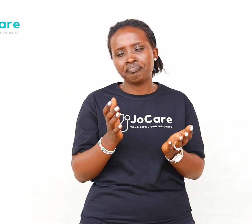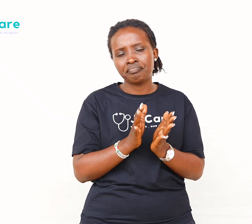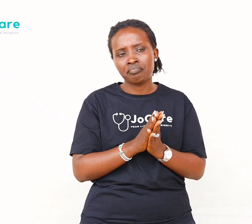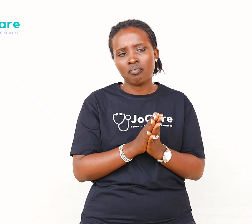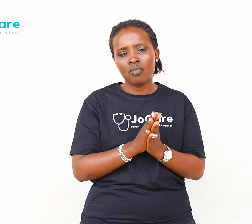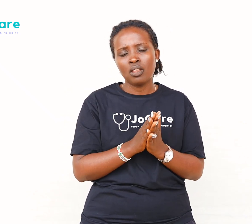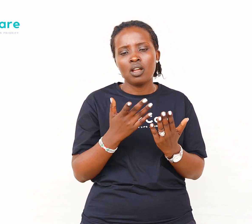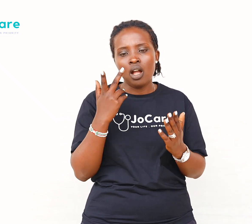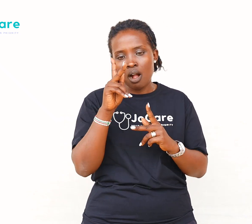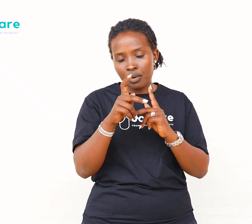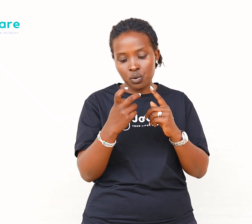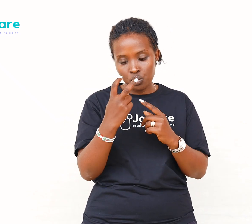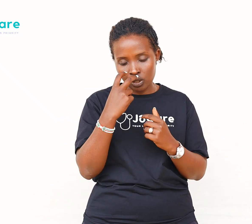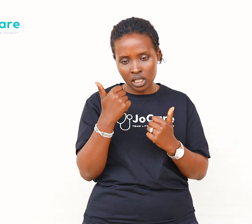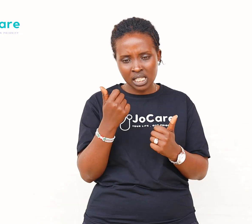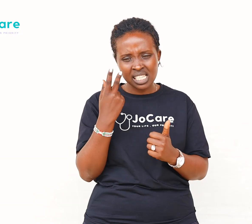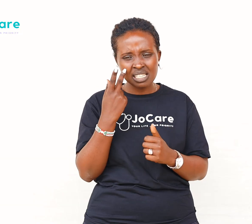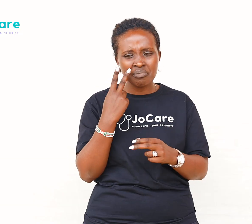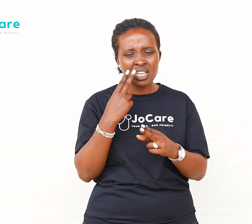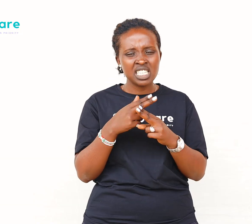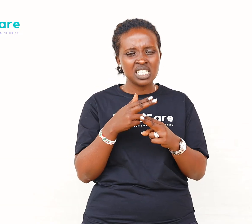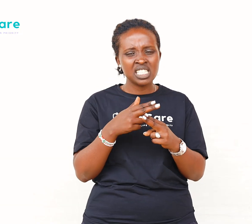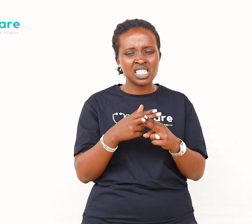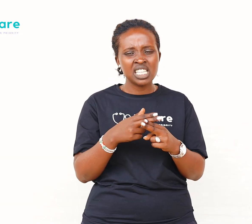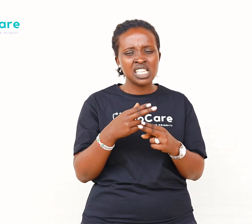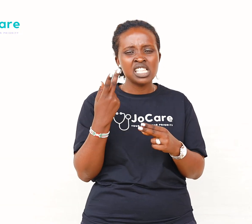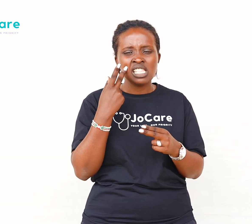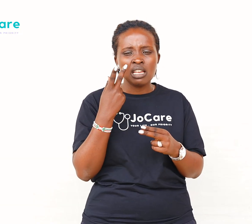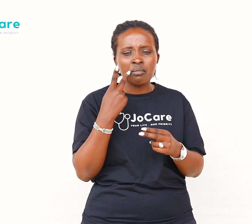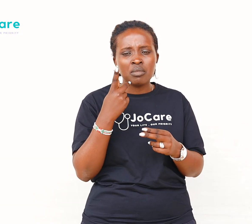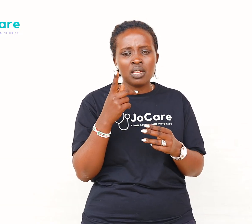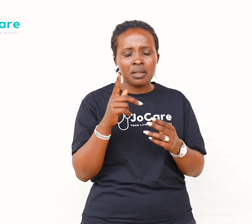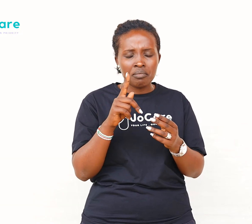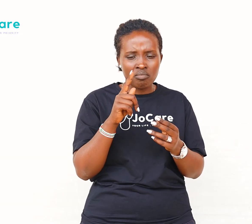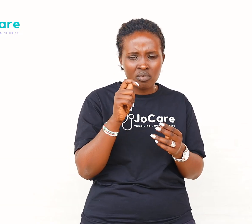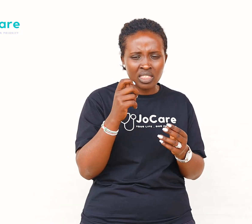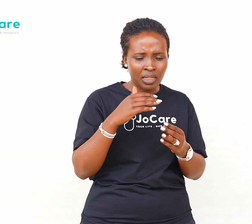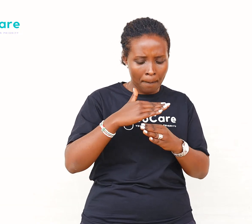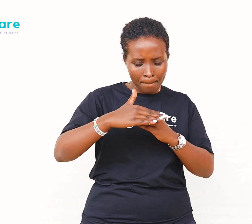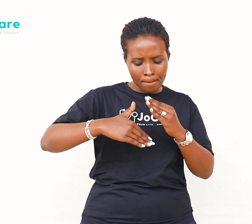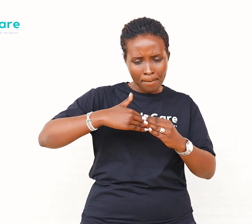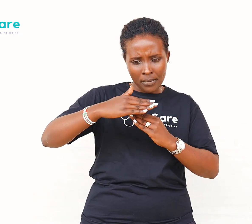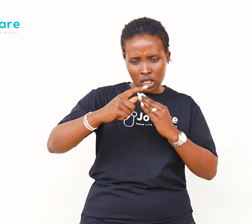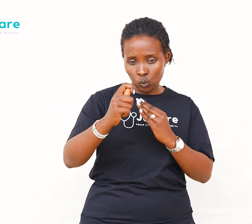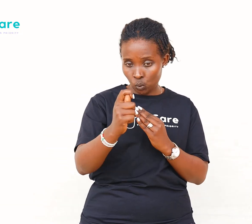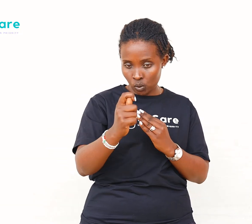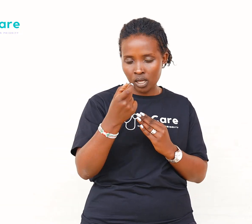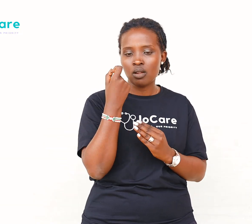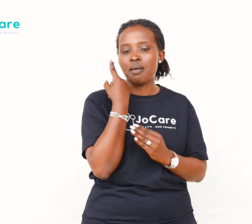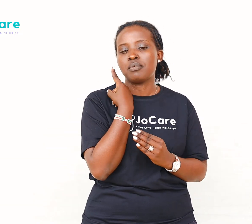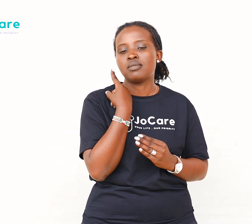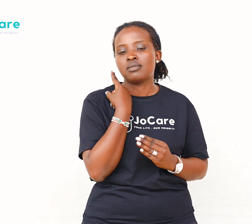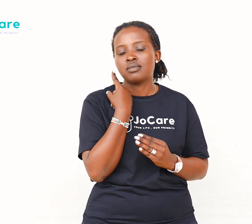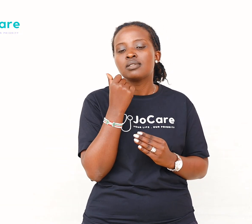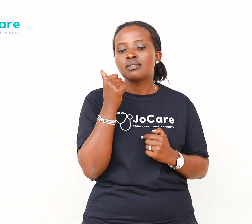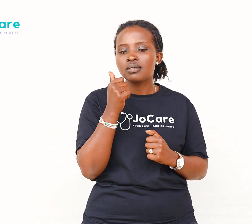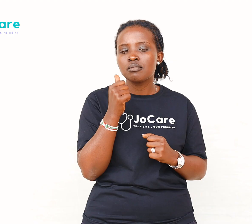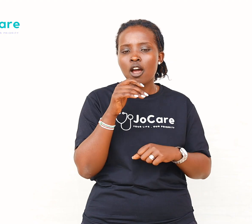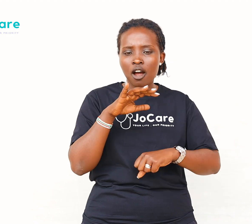ngira ngo abadukurikiye bazi ko twita toilet papers. Yego. Bashobora kuba babizi. Byiza ko wagafata